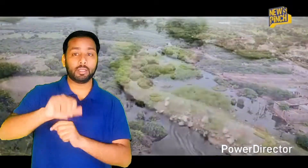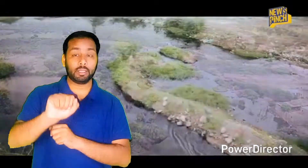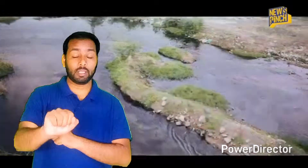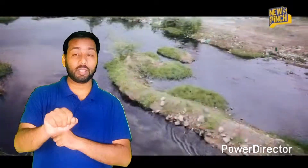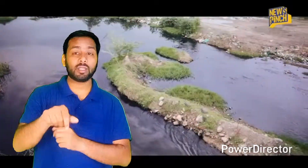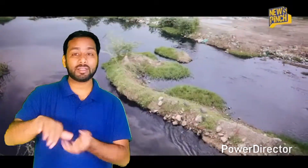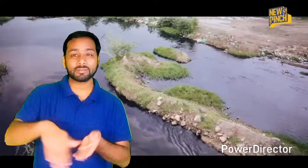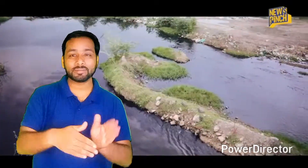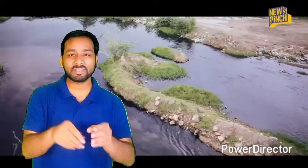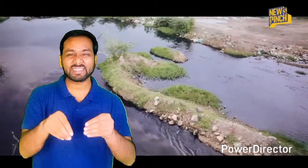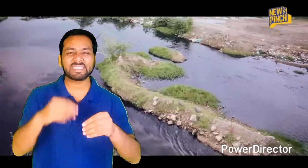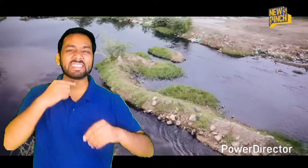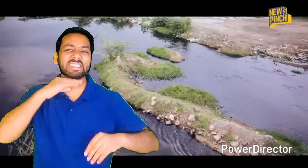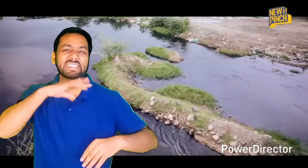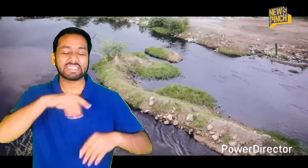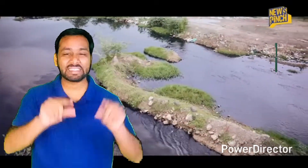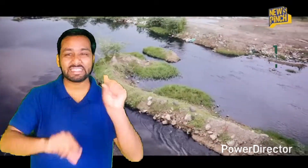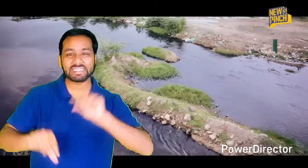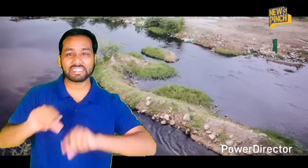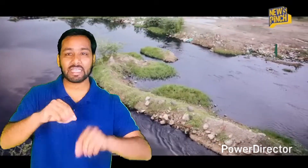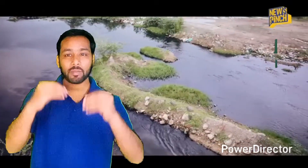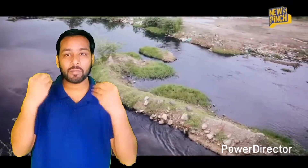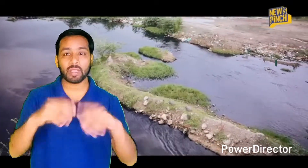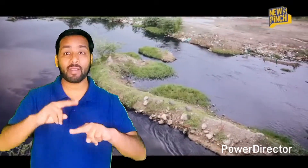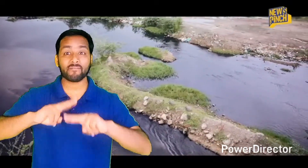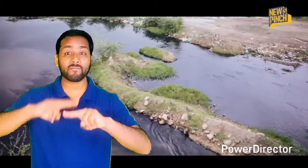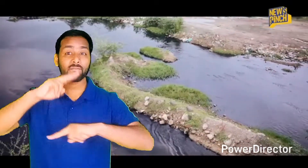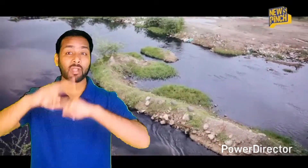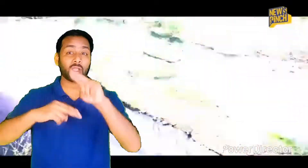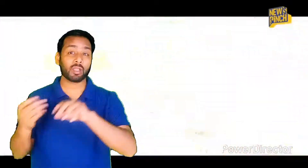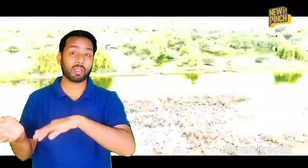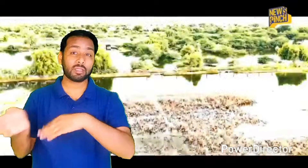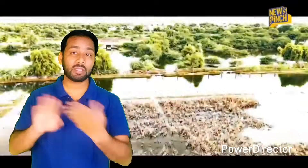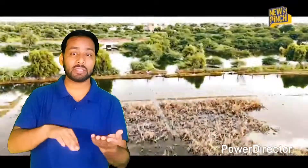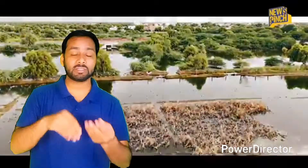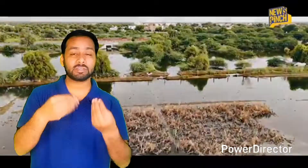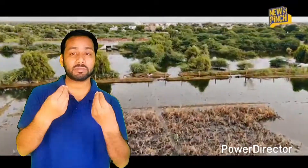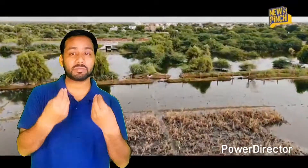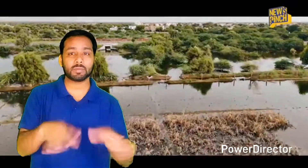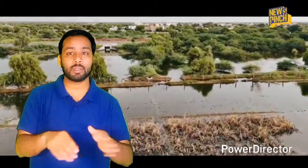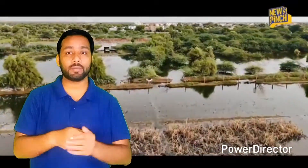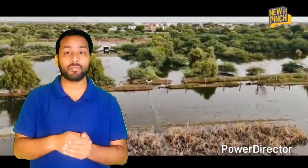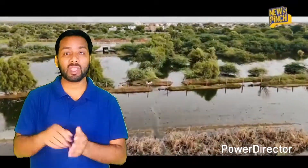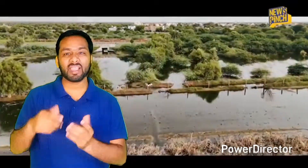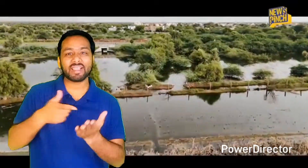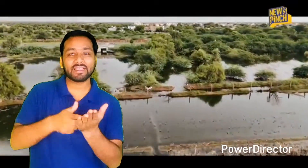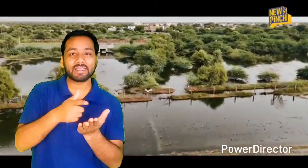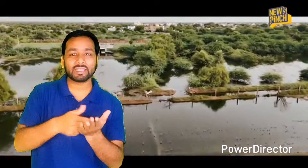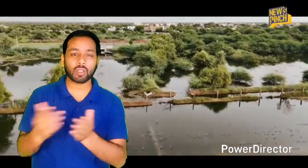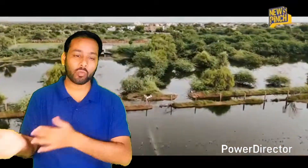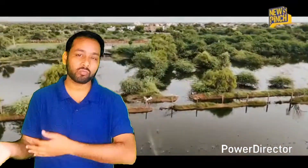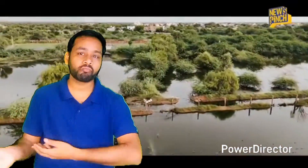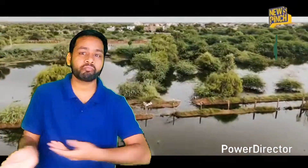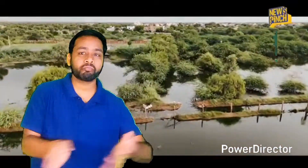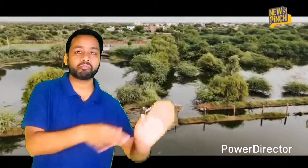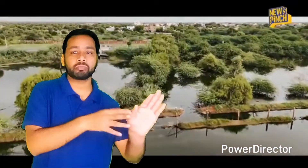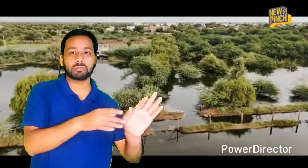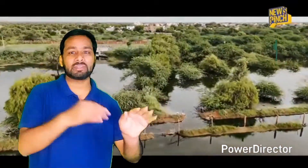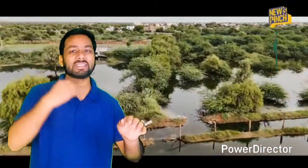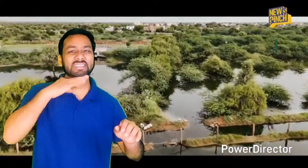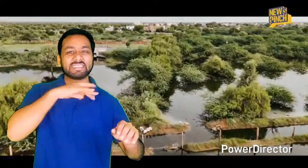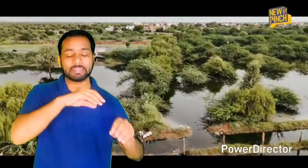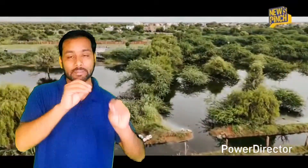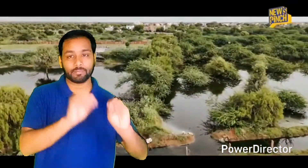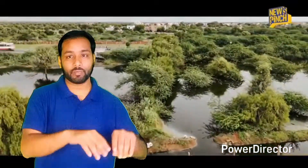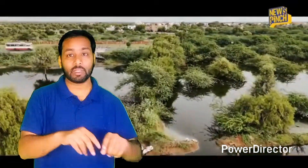है, ये नदी का पानी है, नदी अपनी धारा भूल चुकी है, नदी अपना रास्ता भूल चुकी है, और उसमें जो केमिकल फैक्ट्री वाला पानी है वो गाँव में घुस चुका